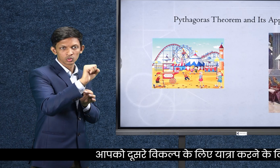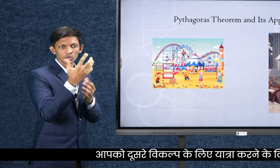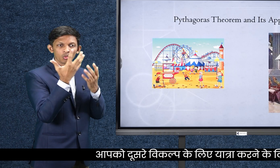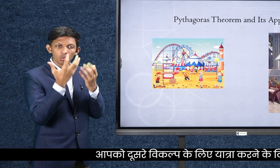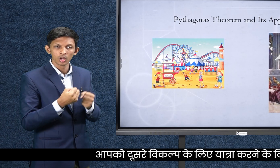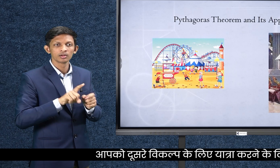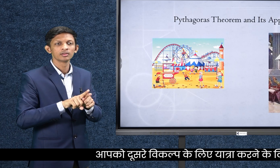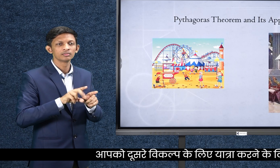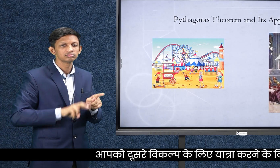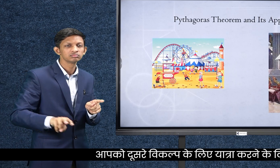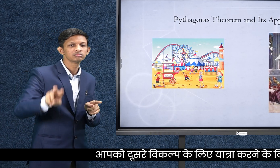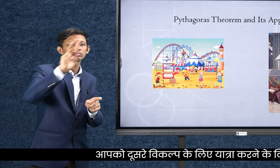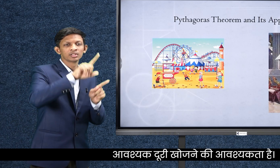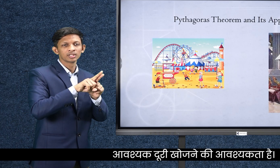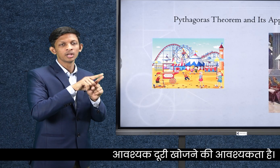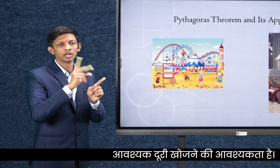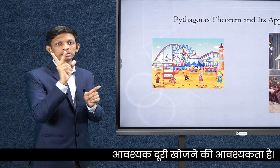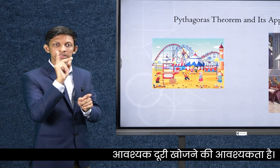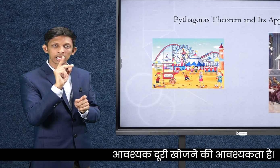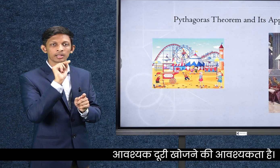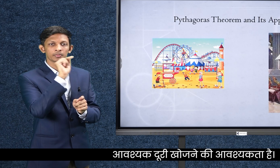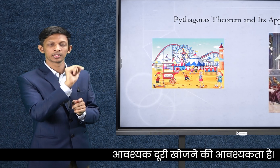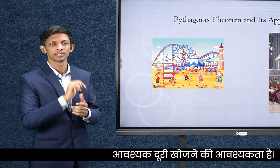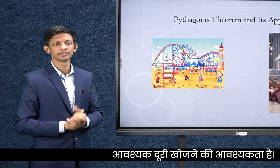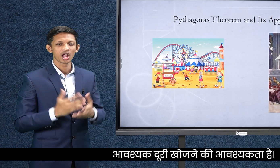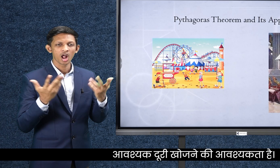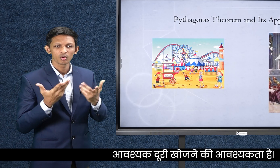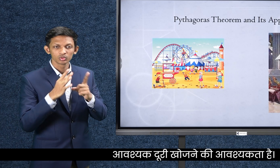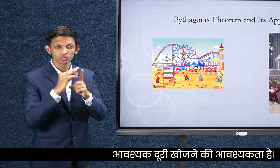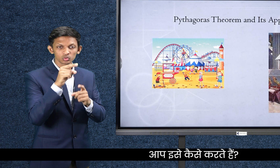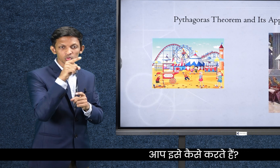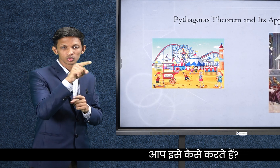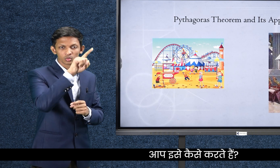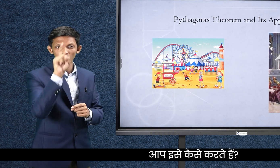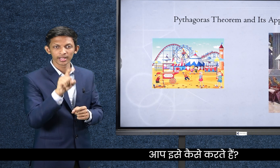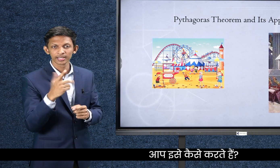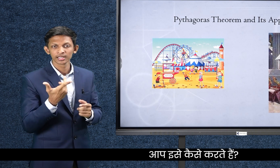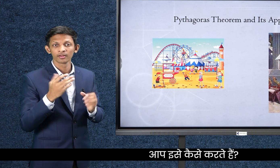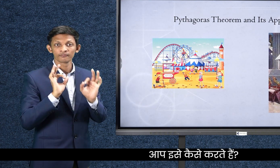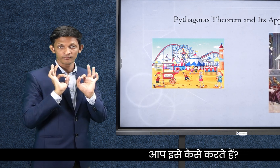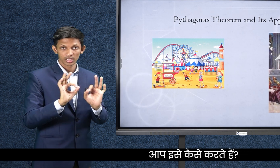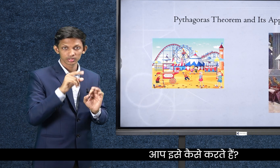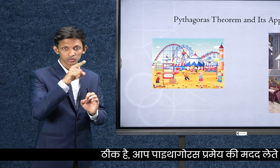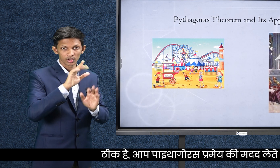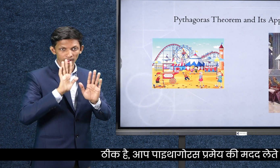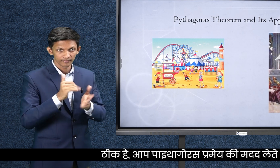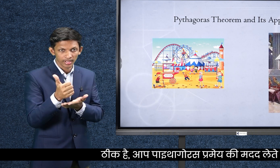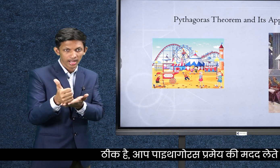लिए यात्रा करने के लिए आवश्यक दूरी खोजने की आवश्यकता है। आप इसे कैसे करते हैं? ठीक है,